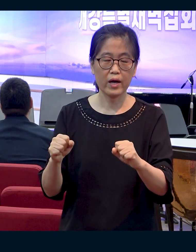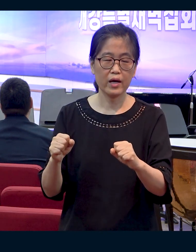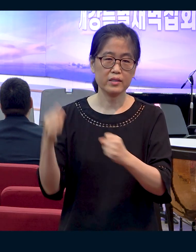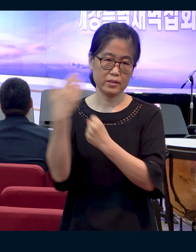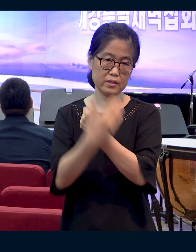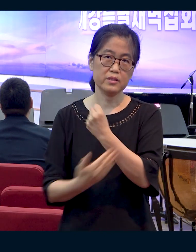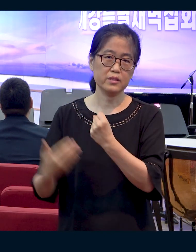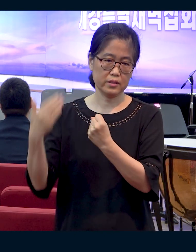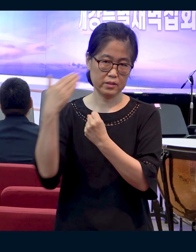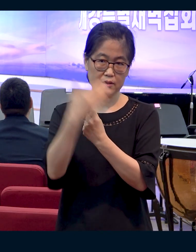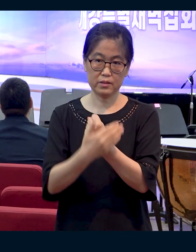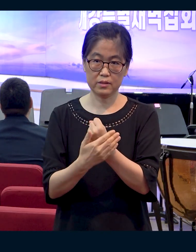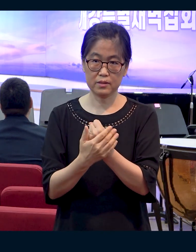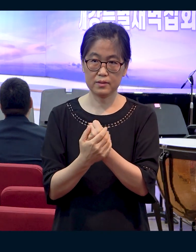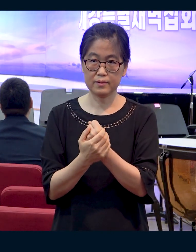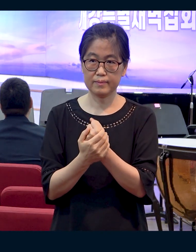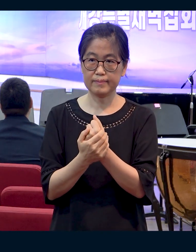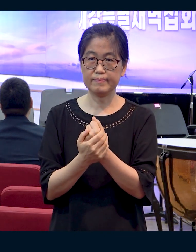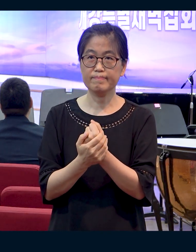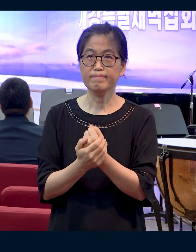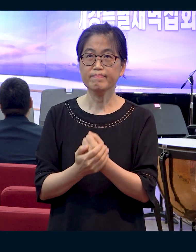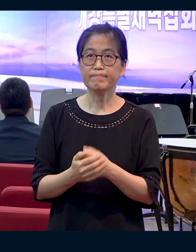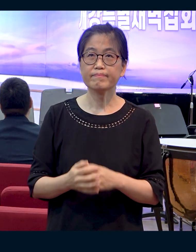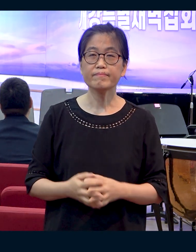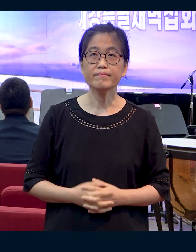하물며 교회 공동체에 말할 필요가 없죠.